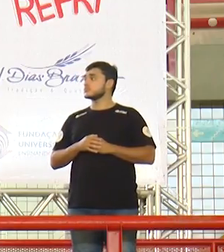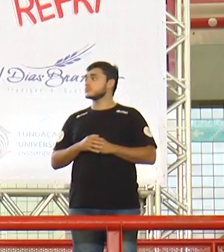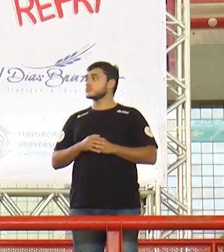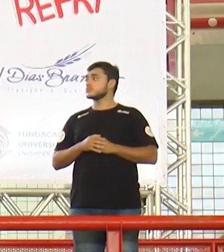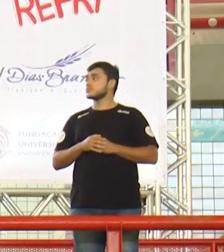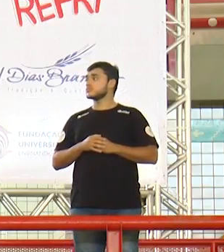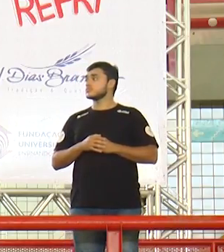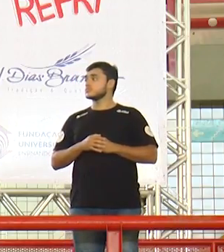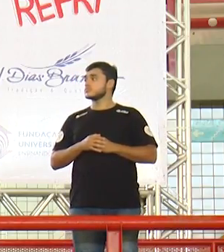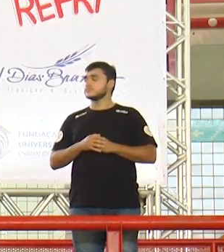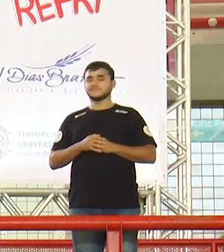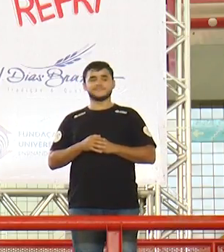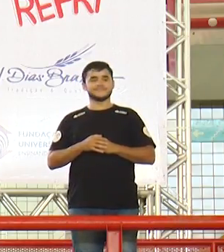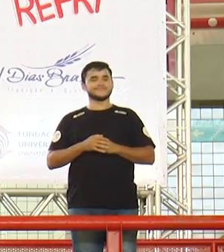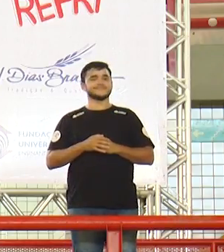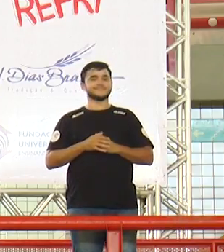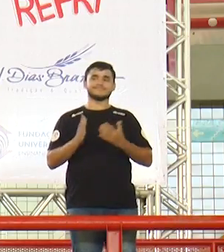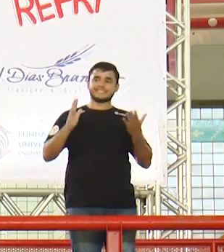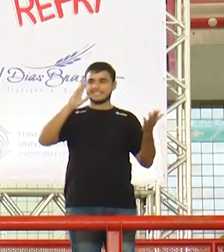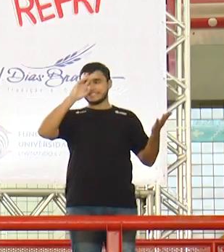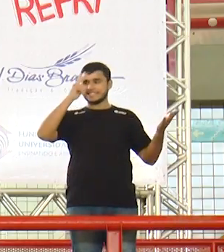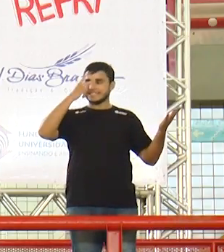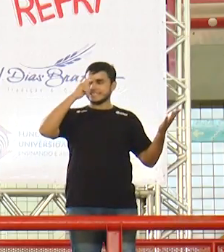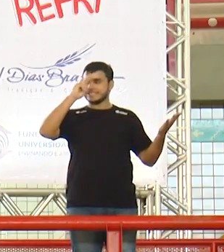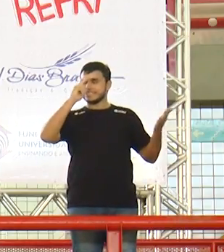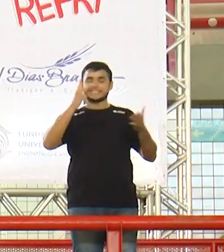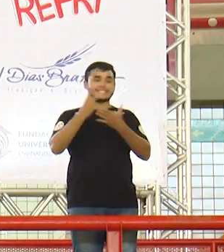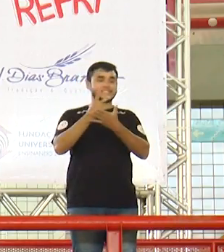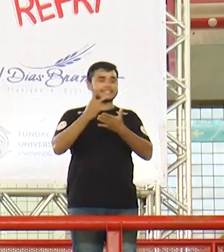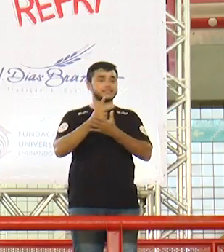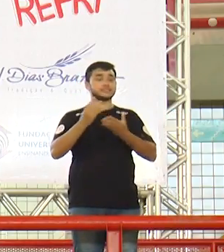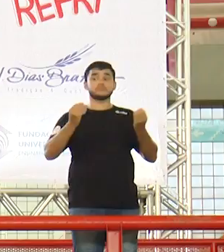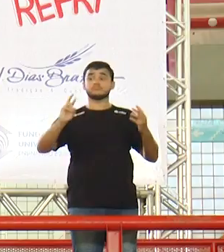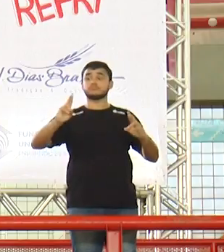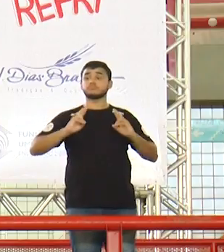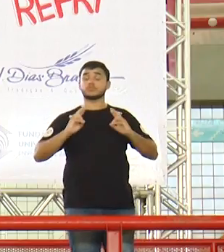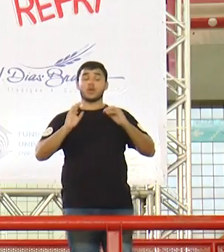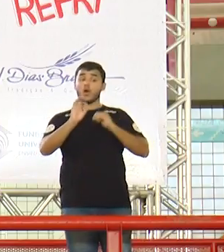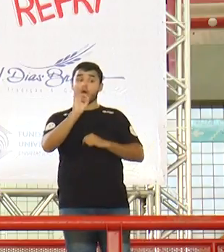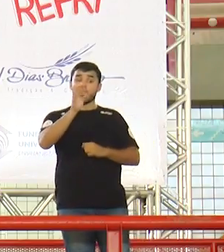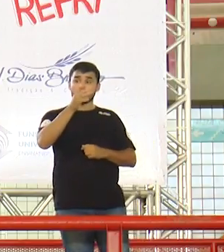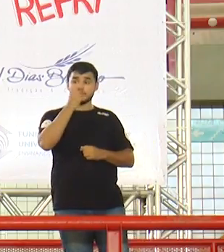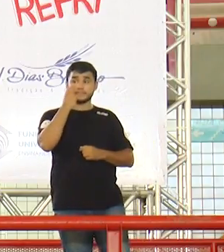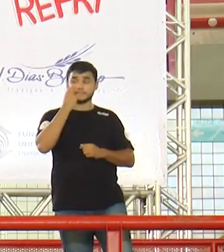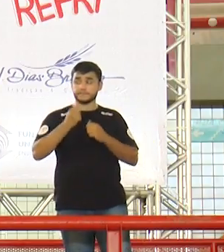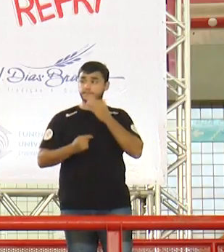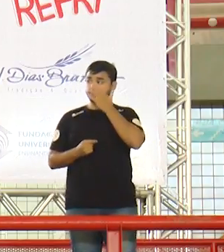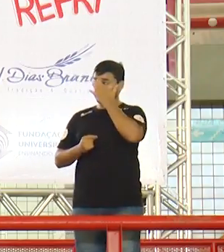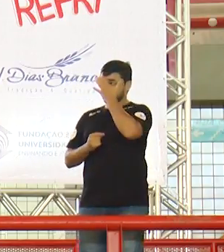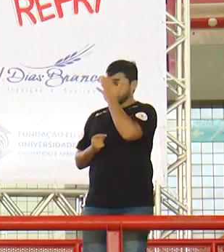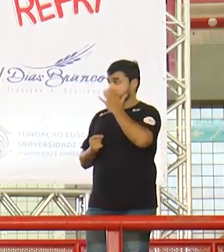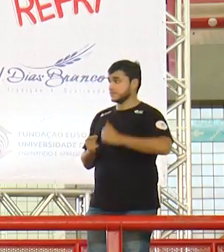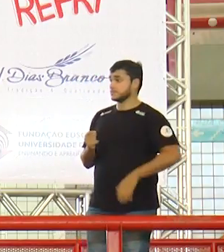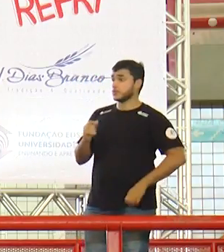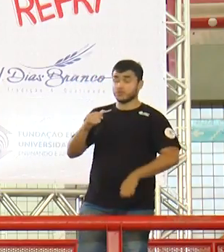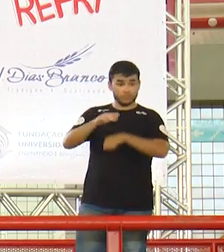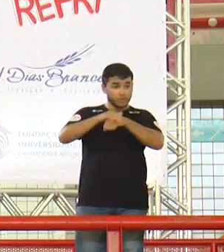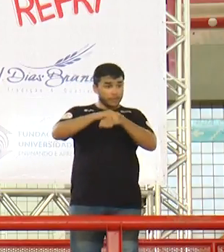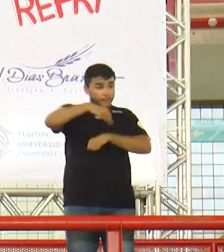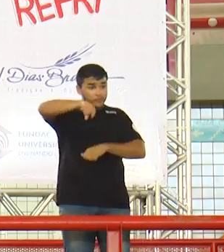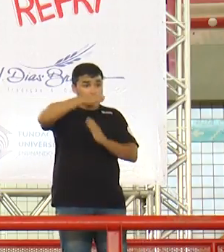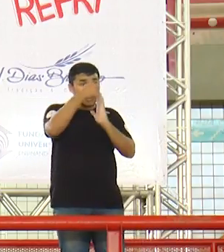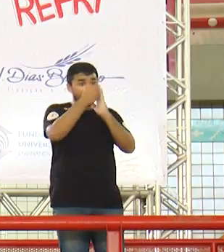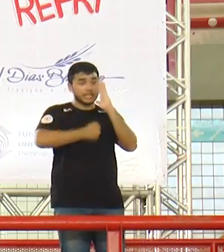Ficou meio que singular, né? Misturou singular com plural. Pelinho, faz uma coisa para você, para sua redação inclusive,